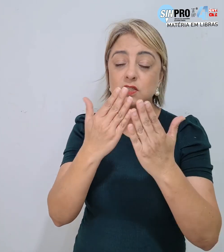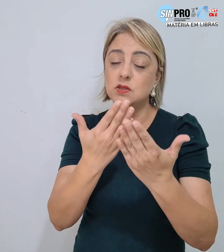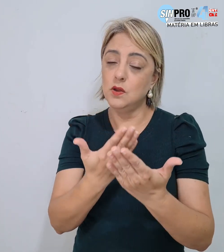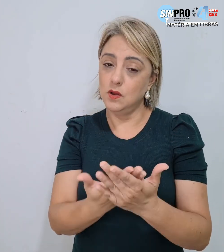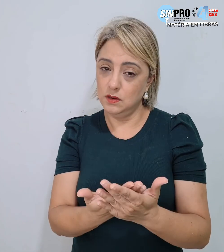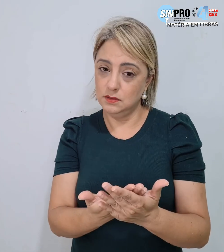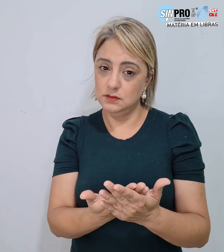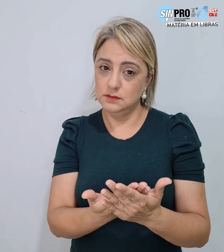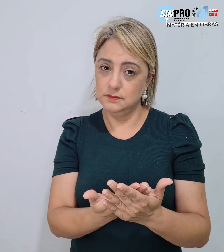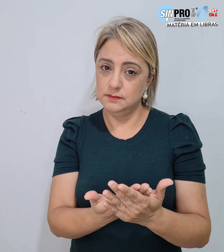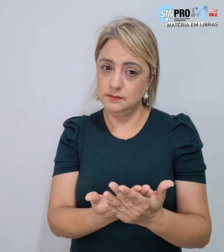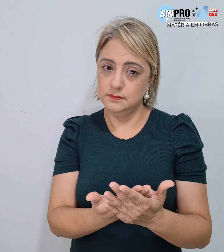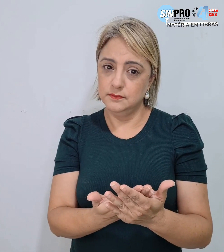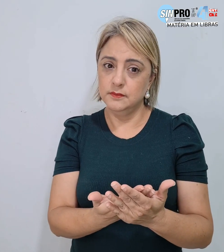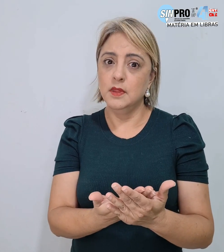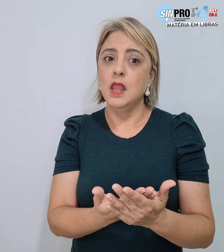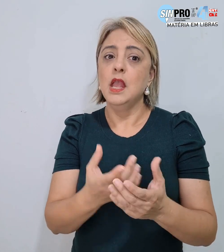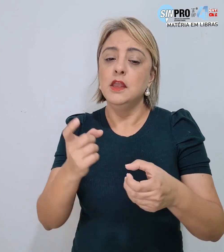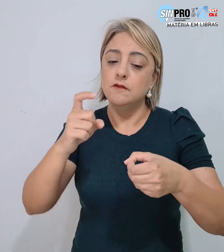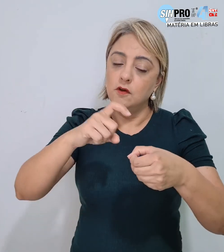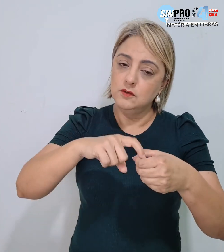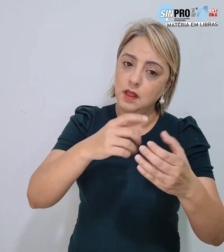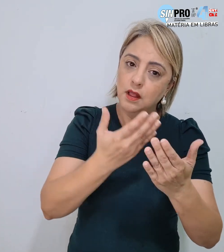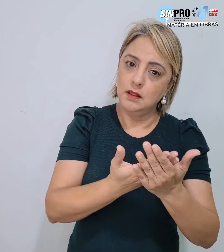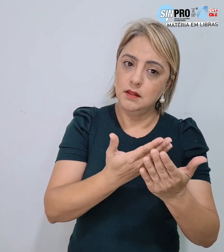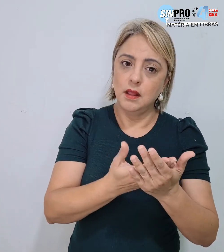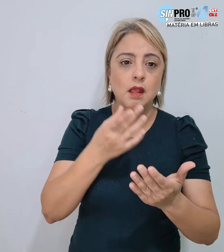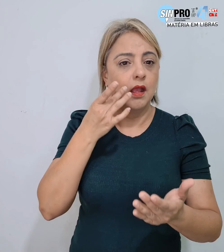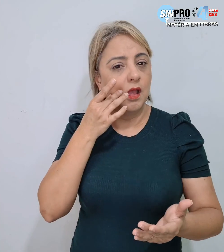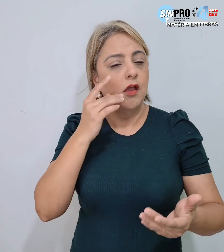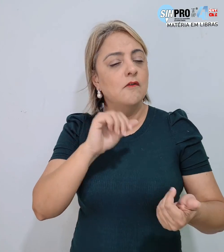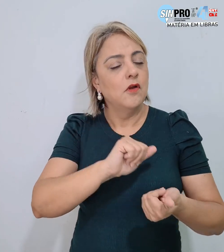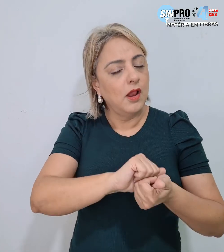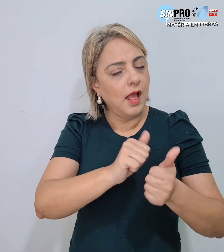ensino o que retornaram foram adaptadas